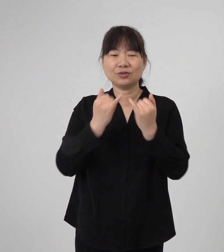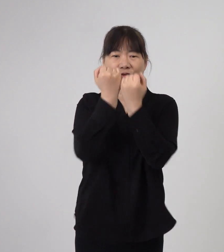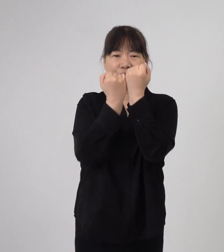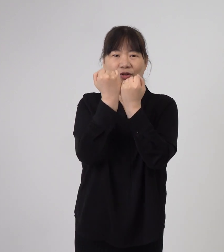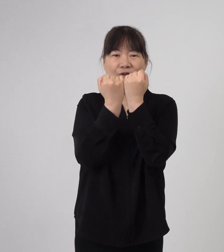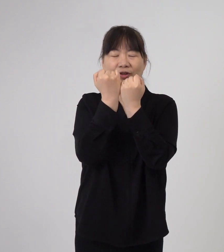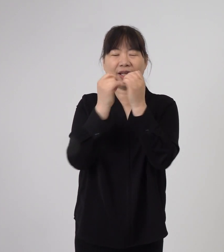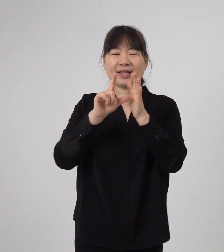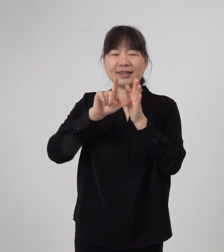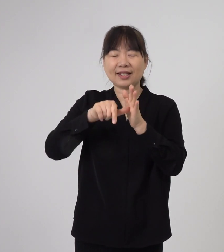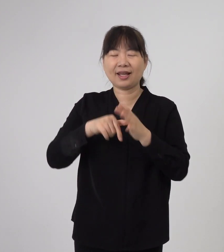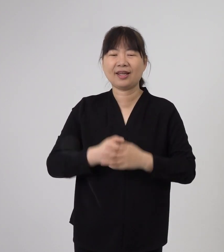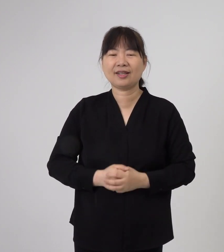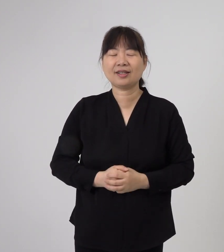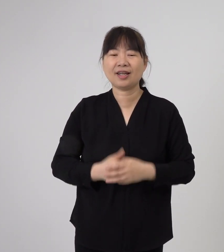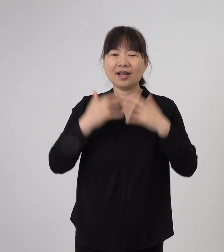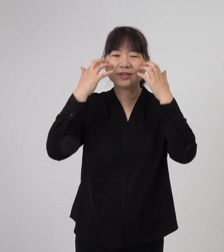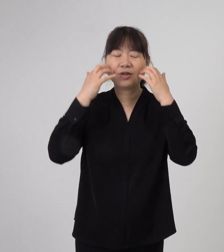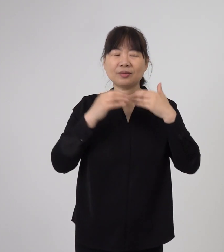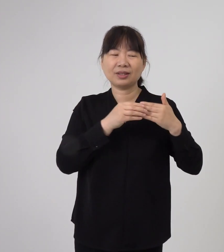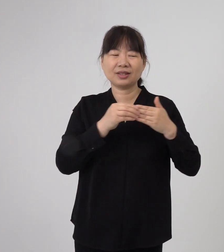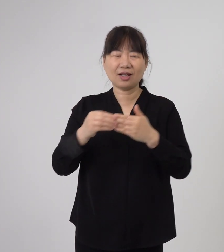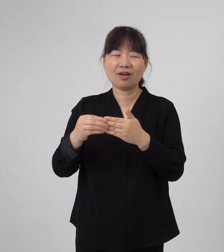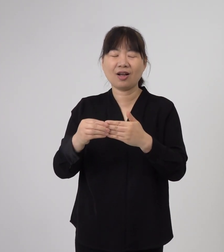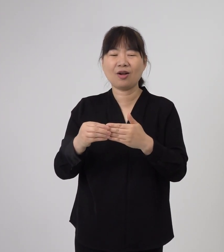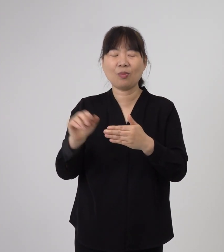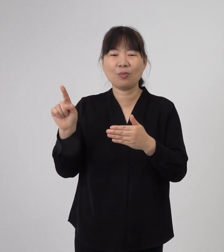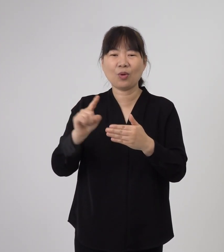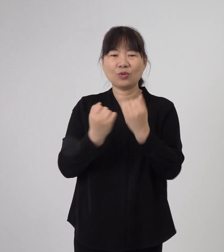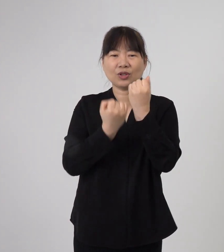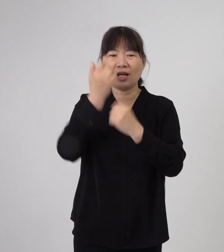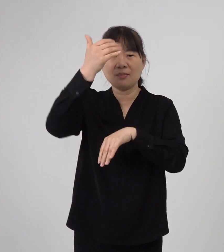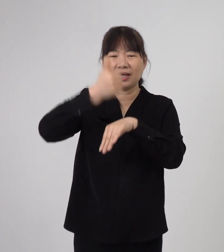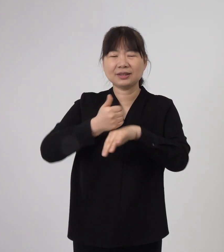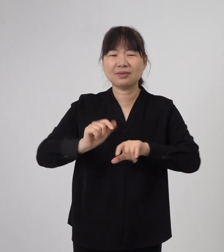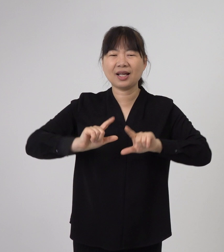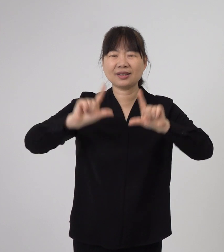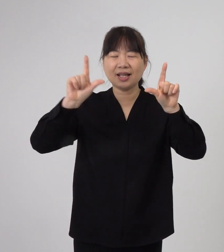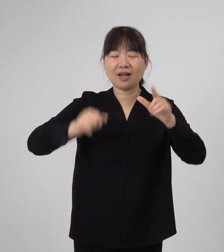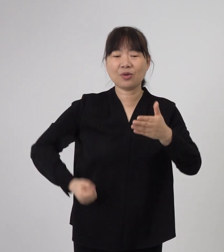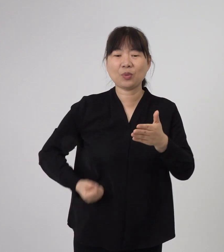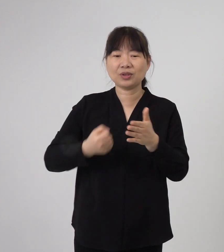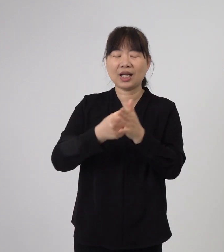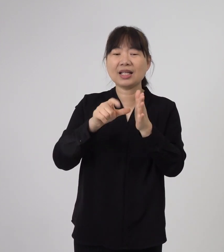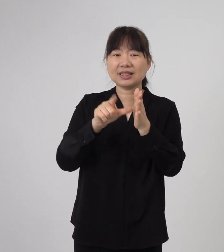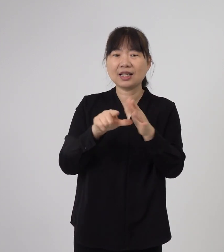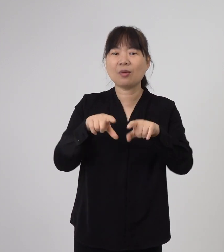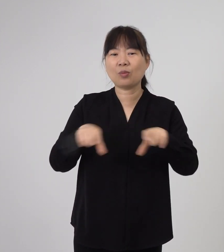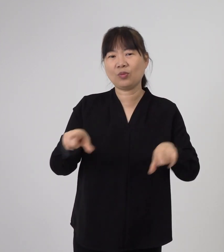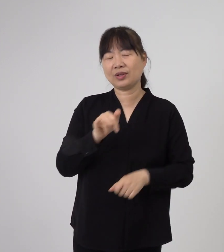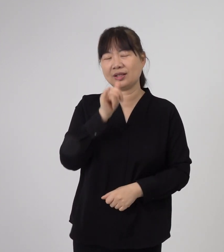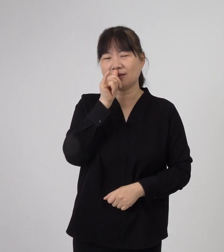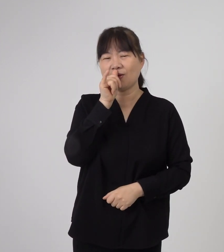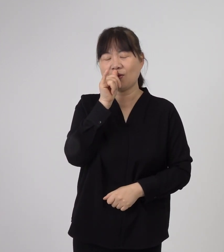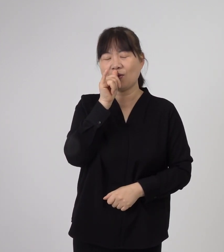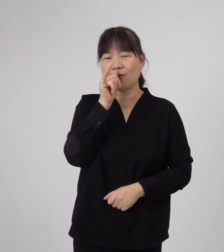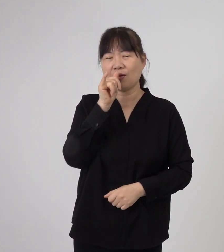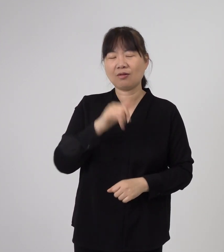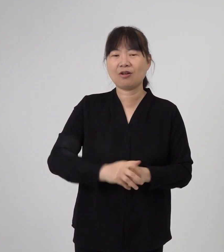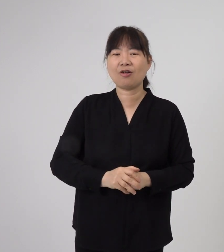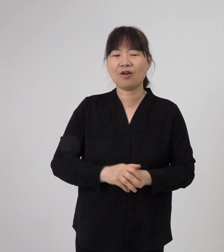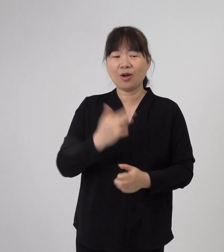수련회 이제 여름에 데려가서 뭐 수련회 마지막 날 결단의 시간이라는 게 보통 있어요. 막 불